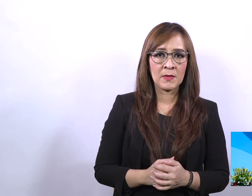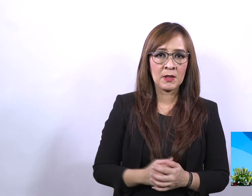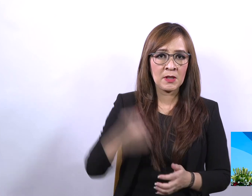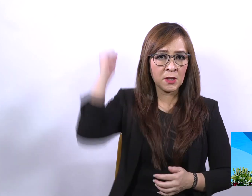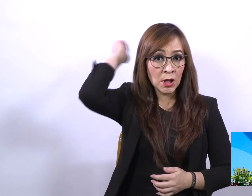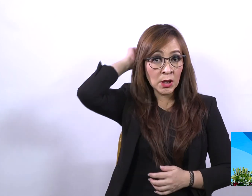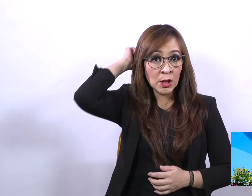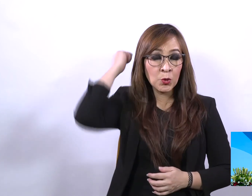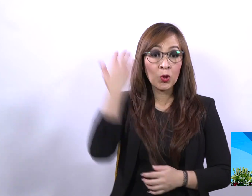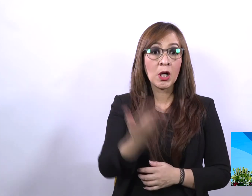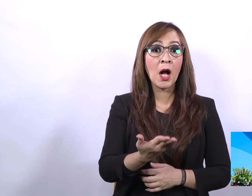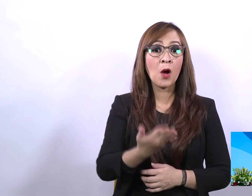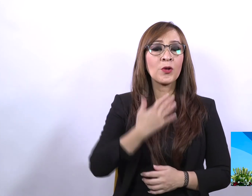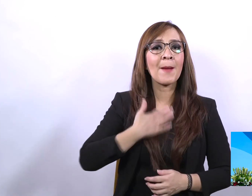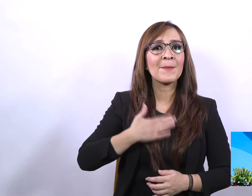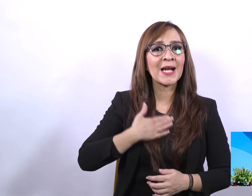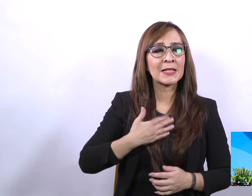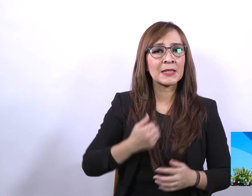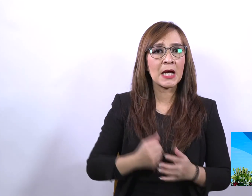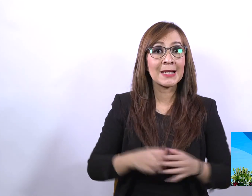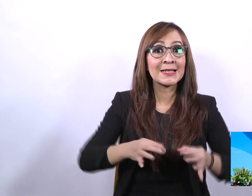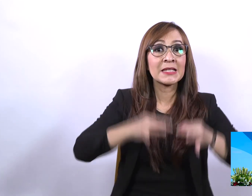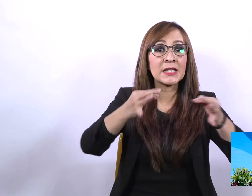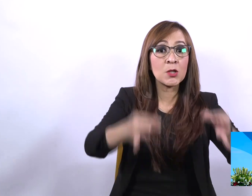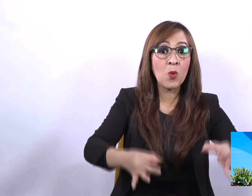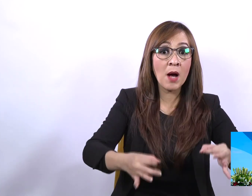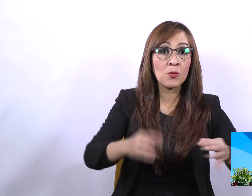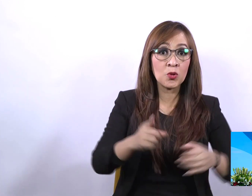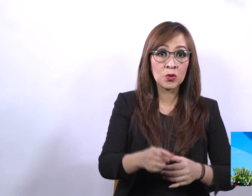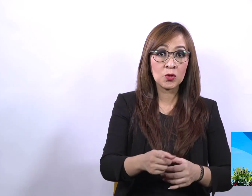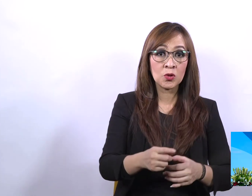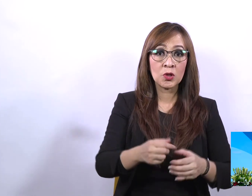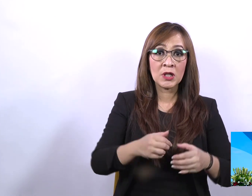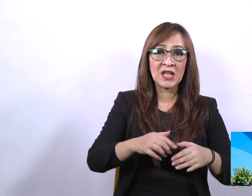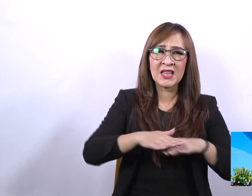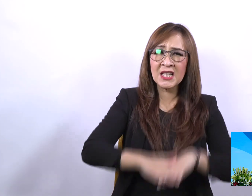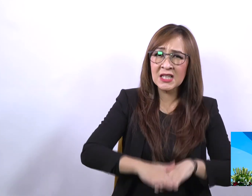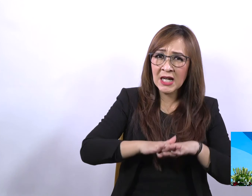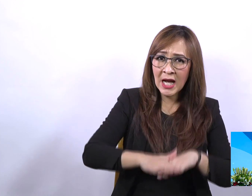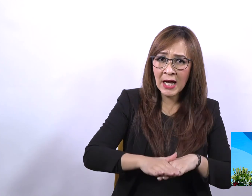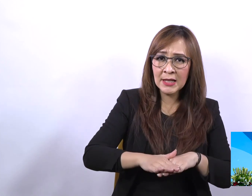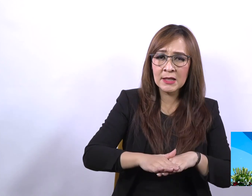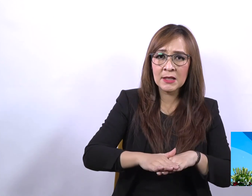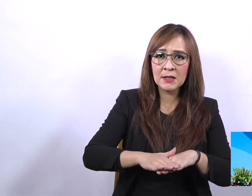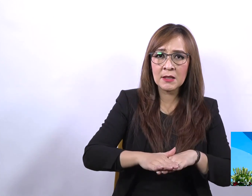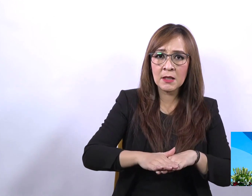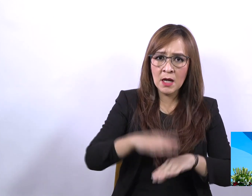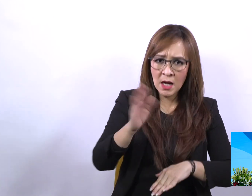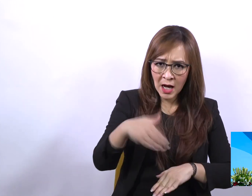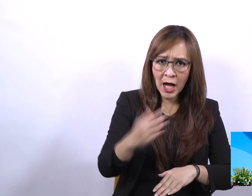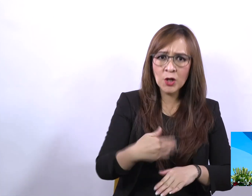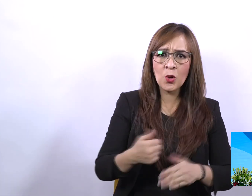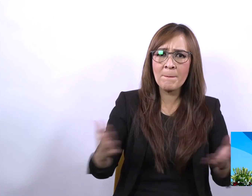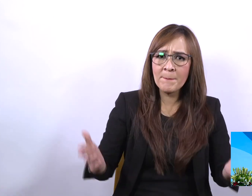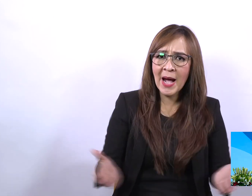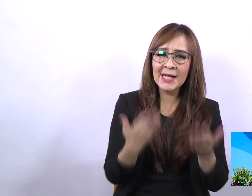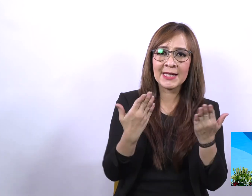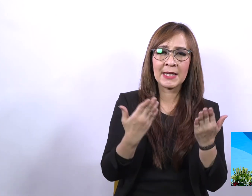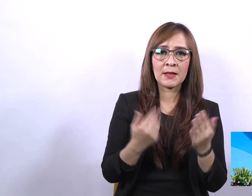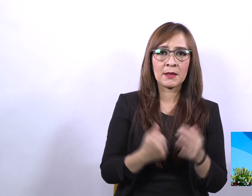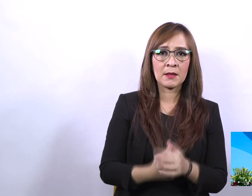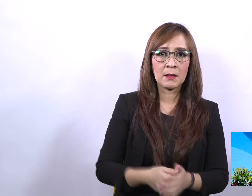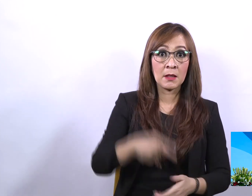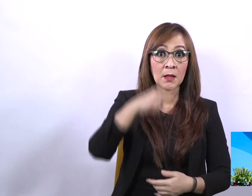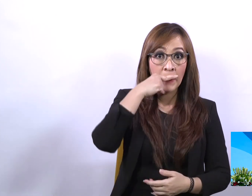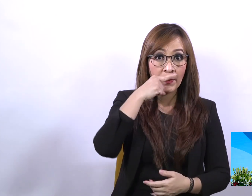Hai aku yang sedang merasa jiwamu terdekat know what you going through Hai Pak bawa papa yang sedang